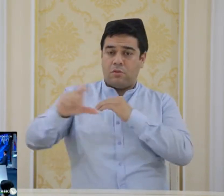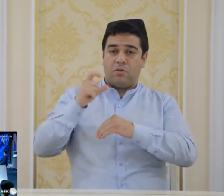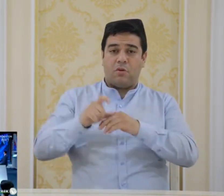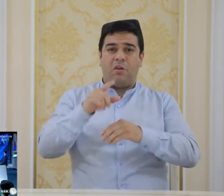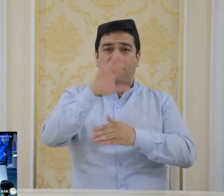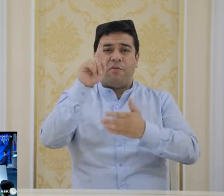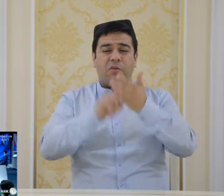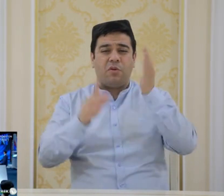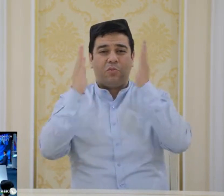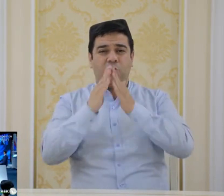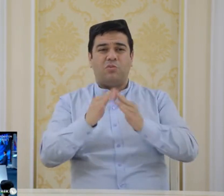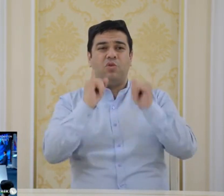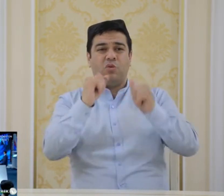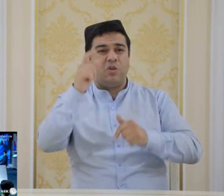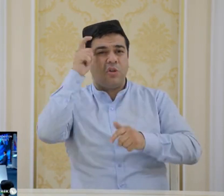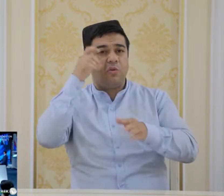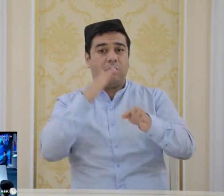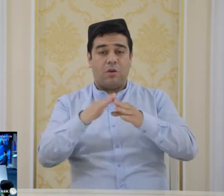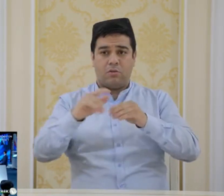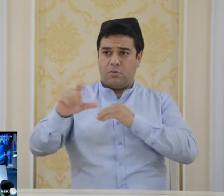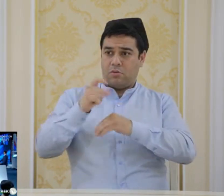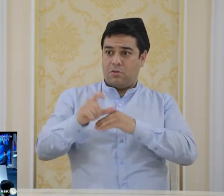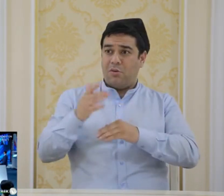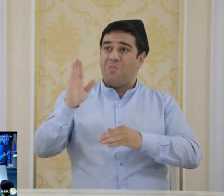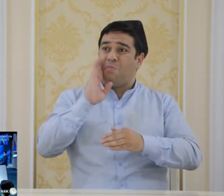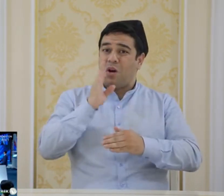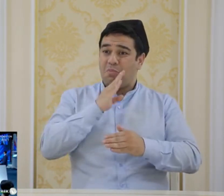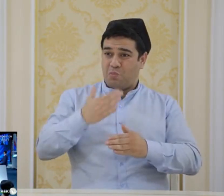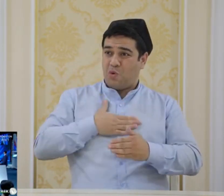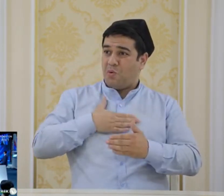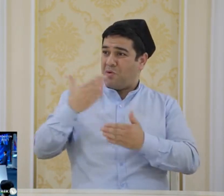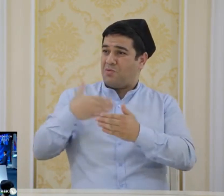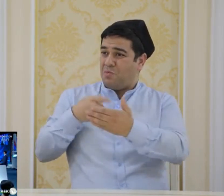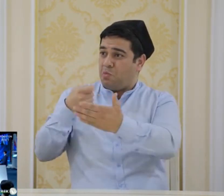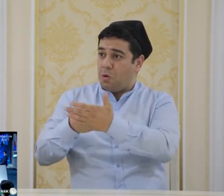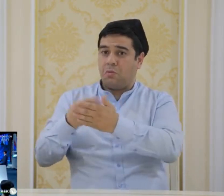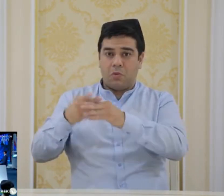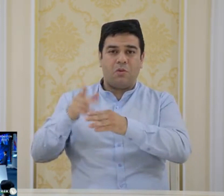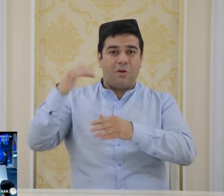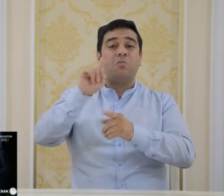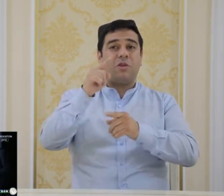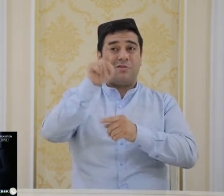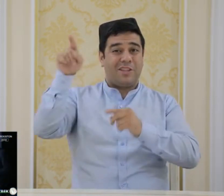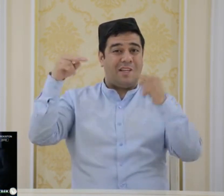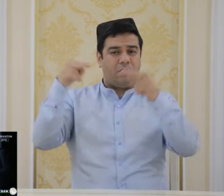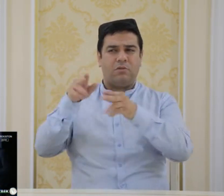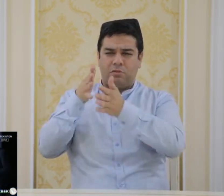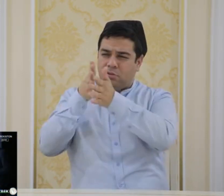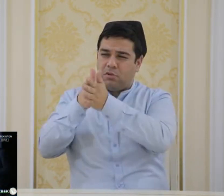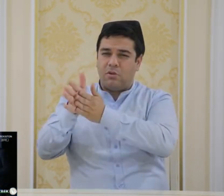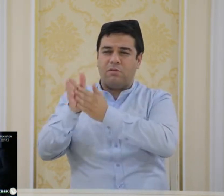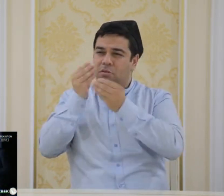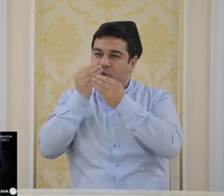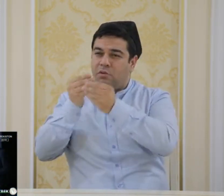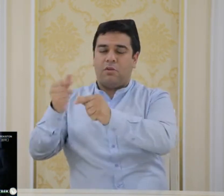Musulmonlarni hammasining ichida shayton bor. Bildingizmi, shu darajaga olib kelib qo'ygan bularni. Men to'g'ri